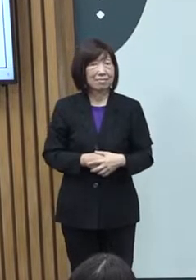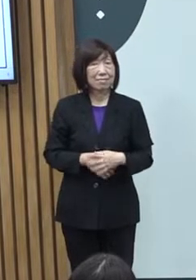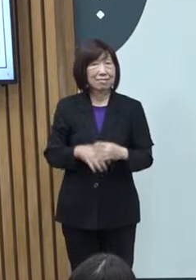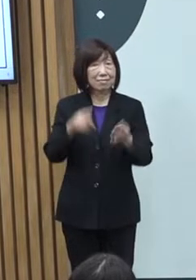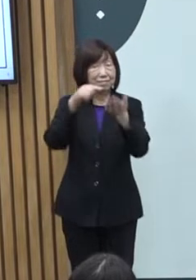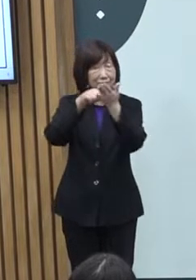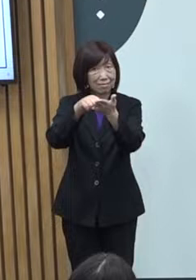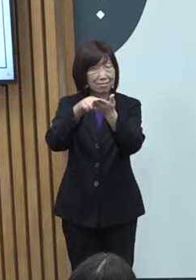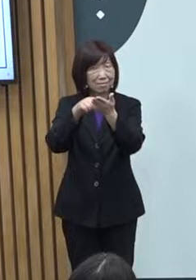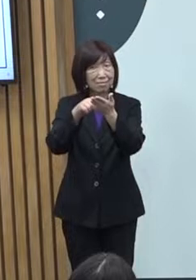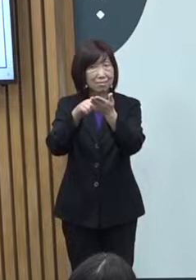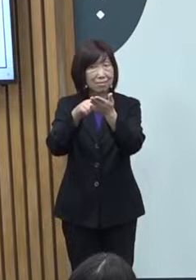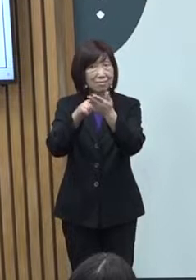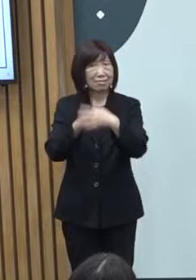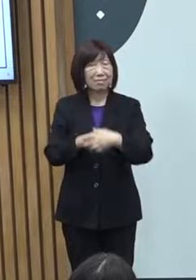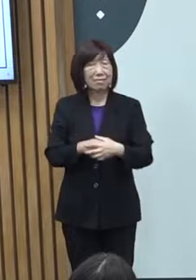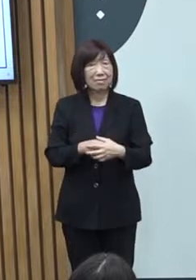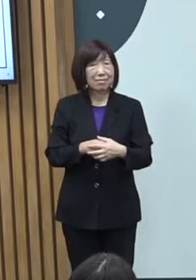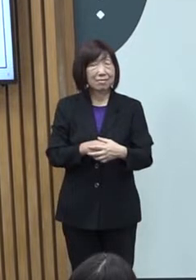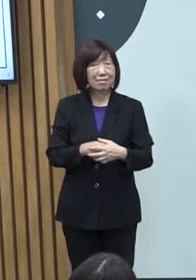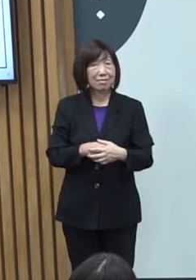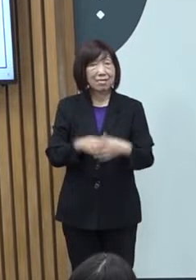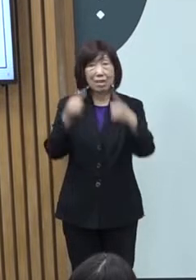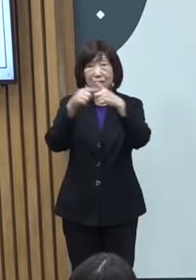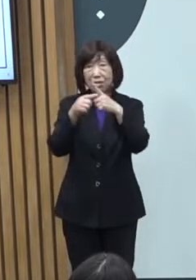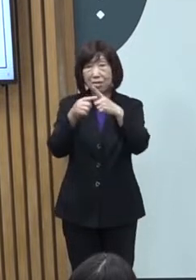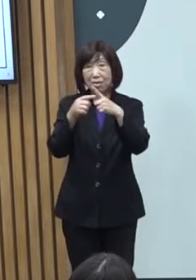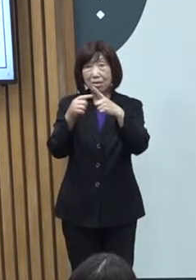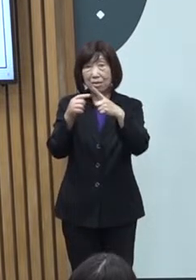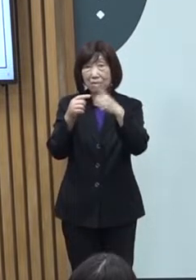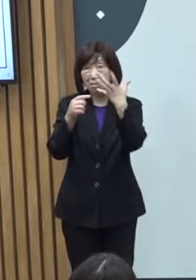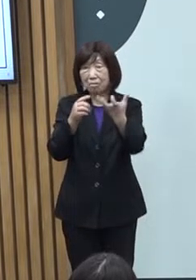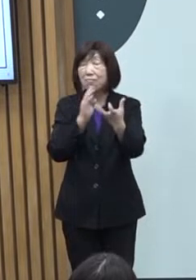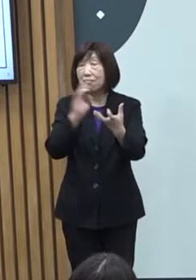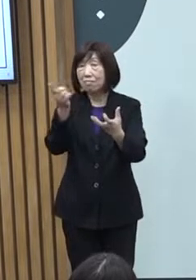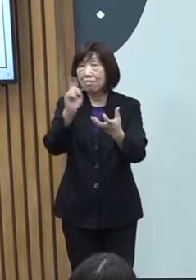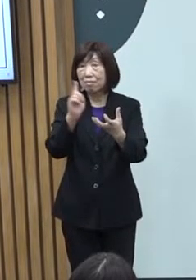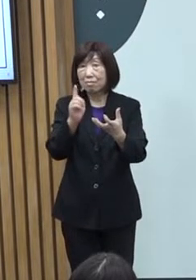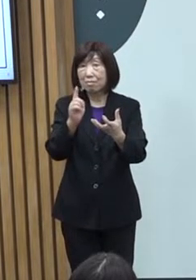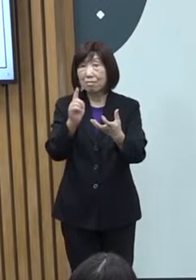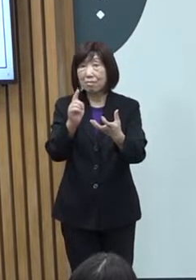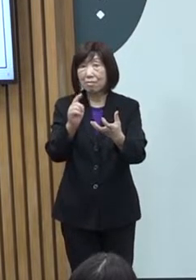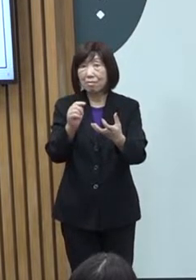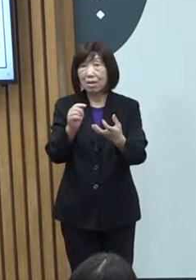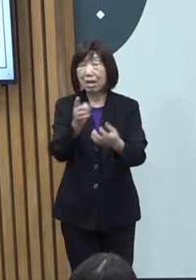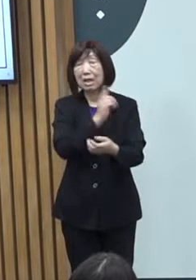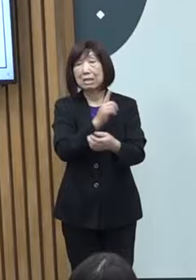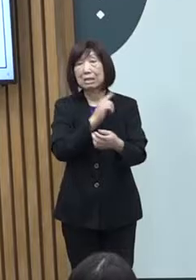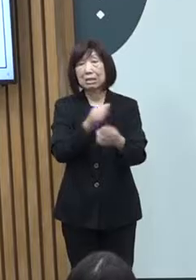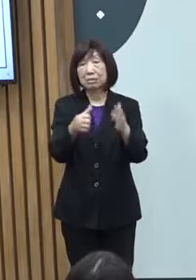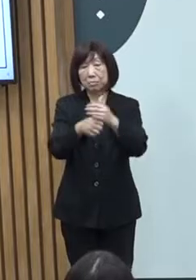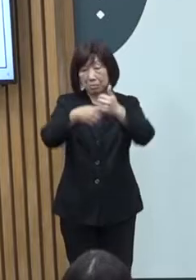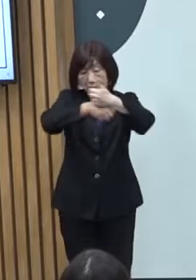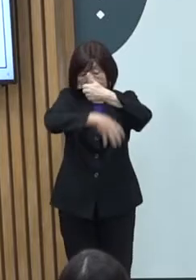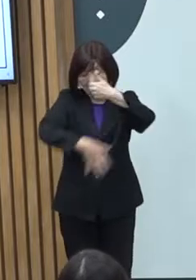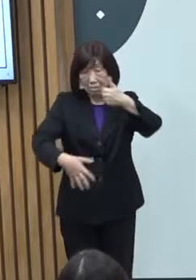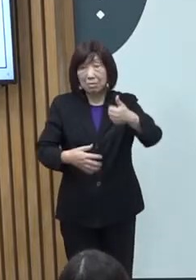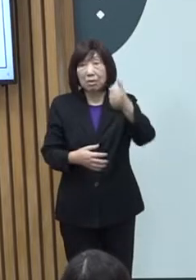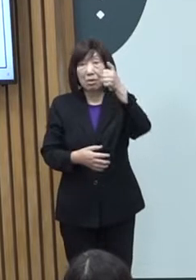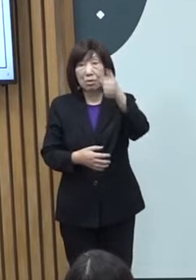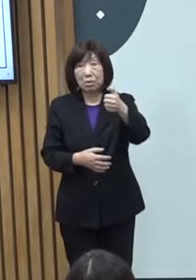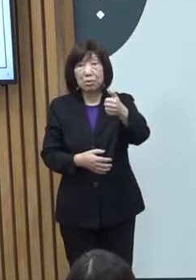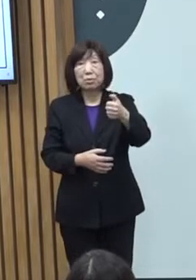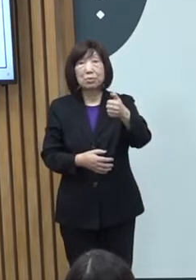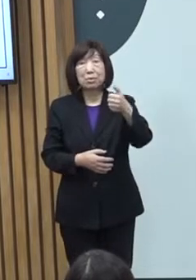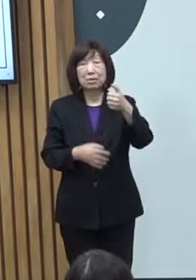那个申请的这个哈，我们可以看人数最多的是拥有50辆车以上的车主，有53位，他